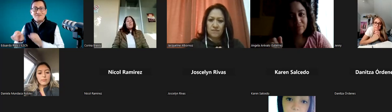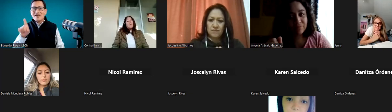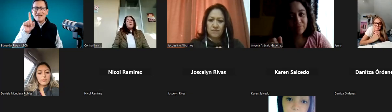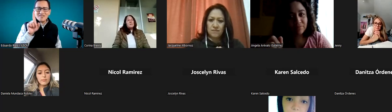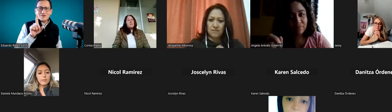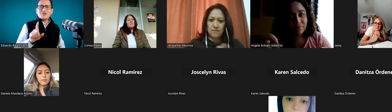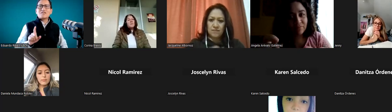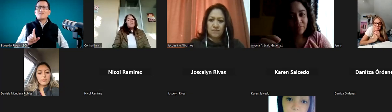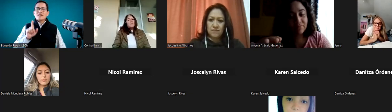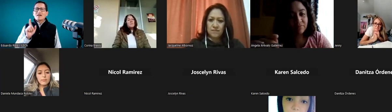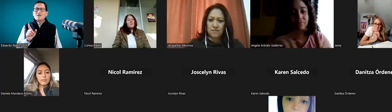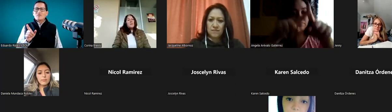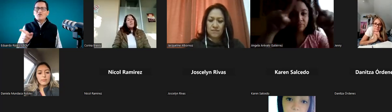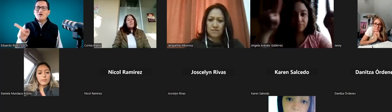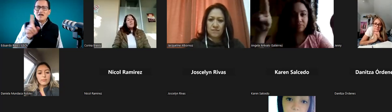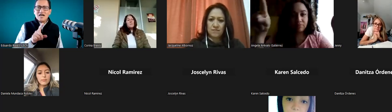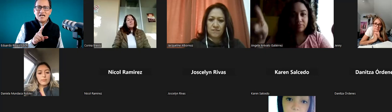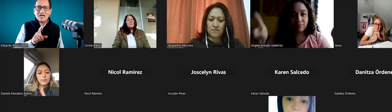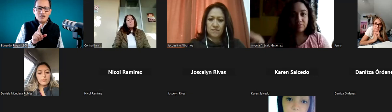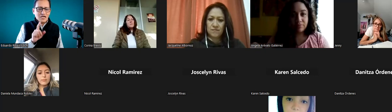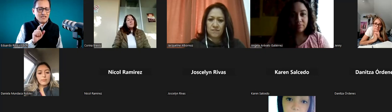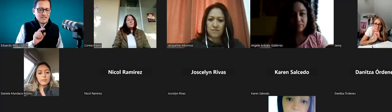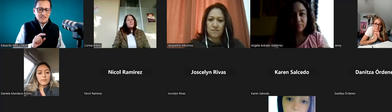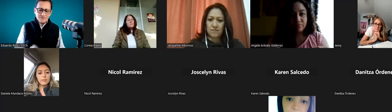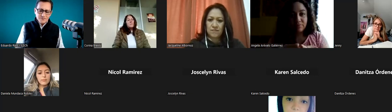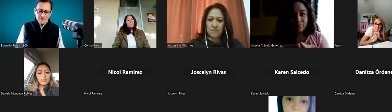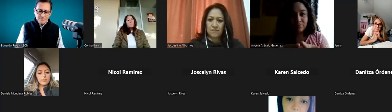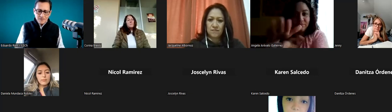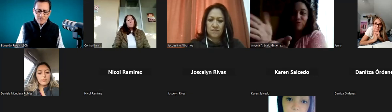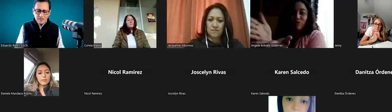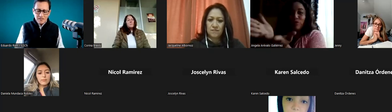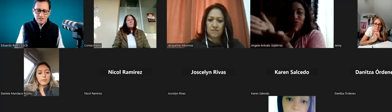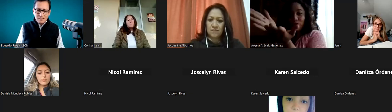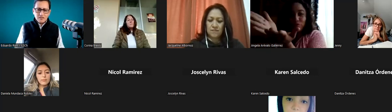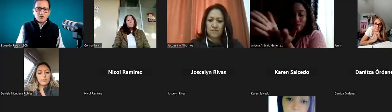teclando. ¿Se fija? Eso. Entonces, volvemos a lo que les dije antes.